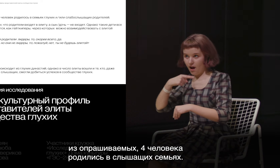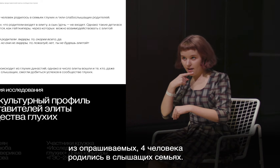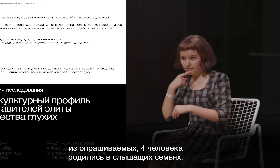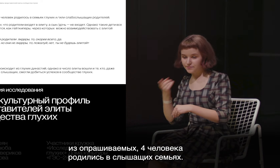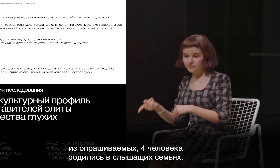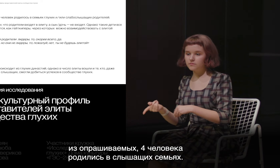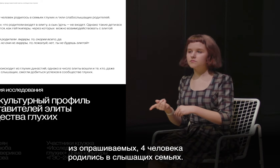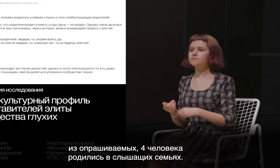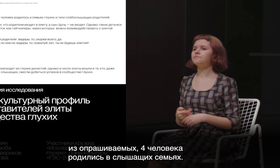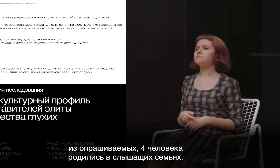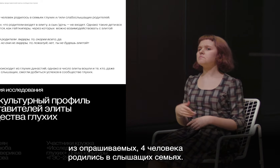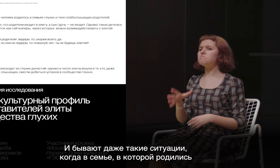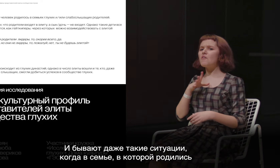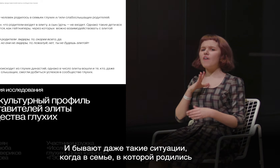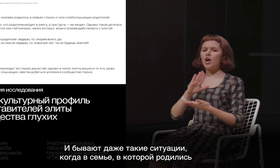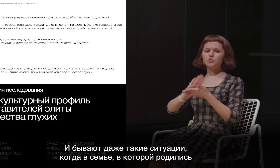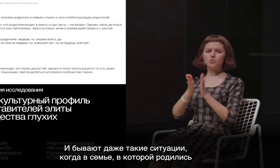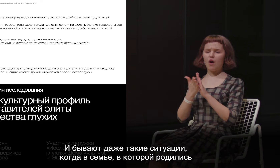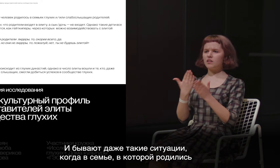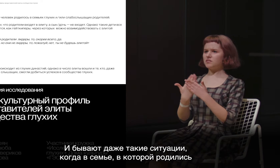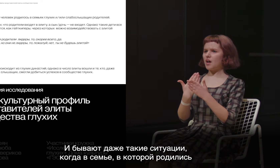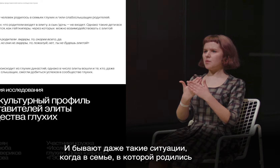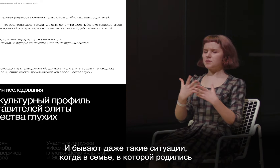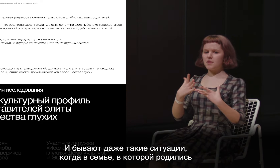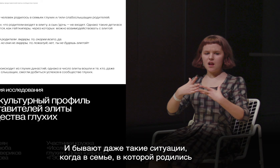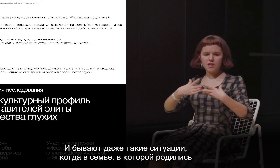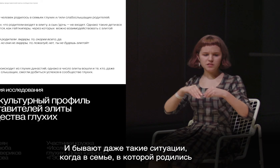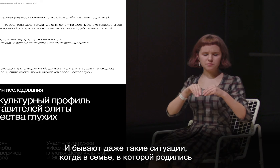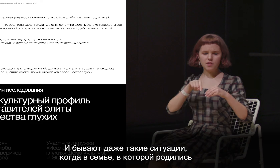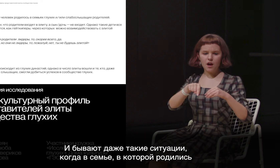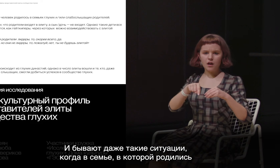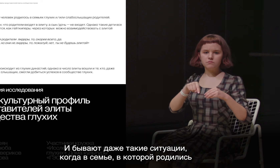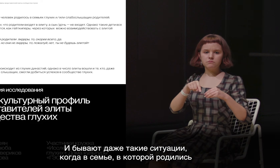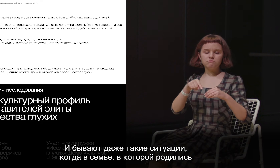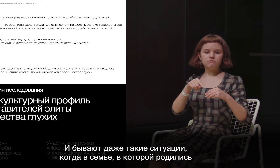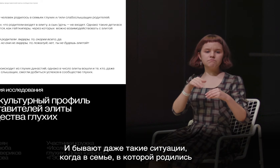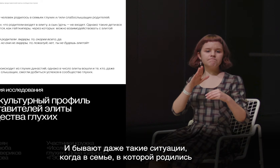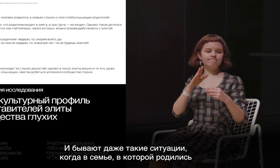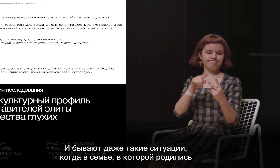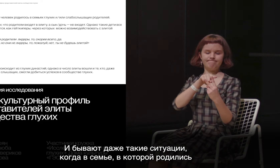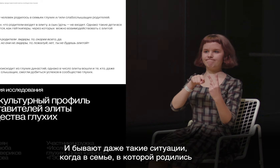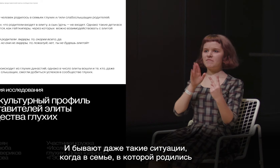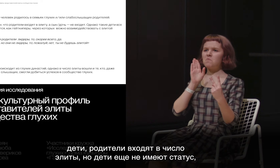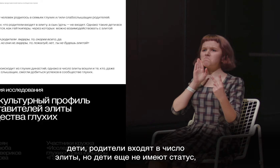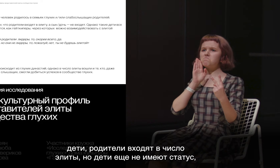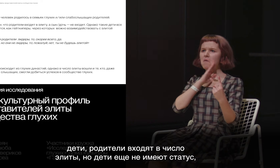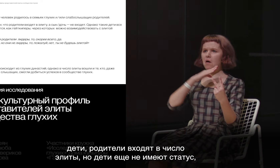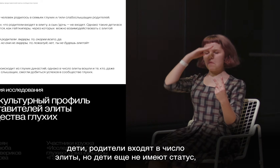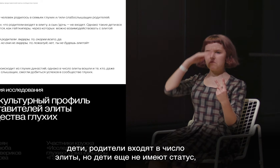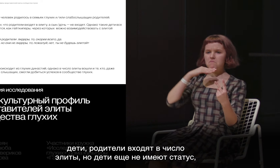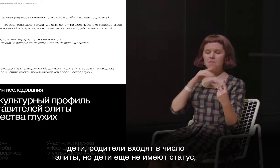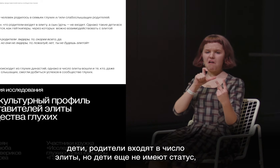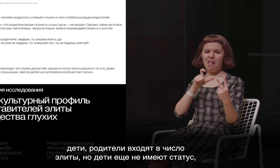человека родились в семье слышащих. И бывают даже такие ситуации, что, допустим, семья, в которой родились